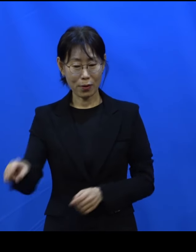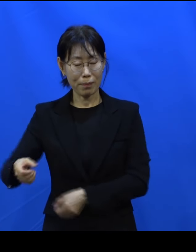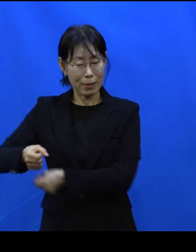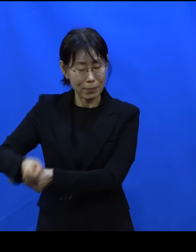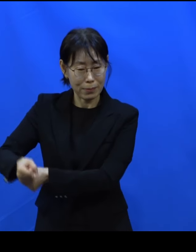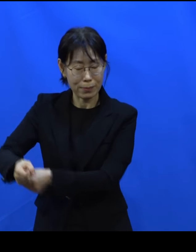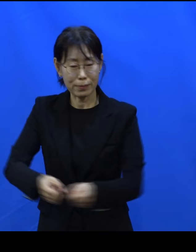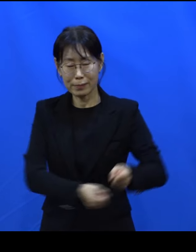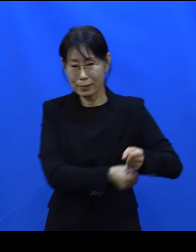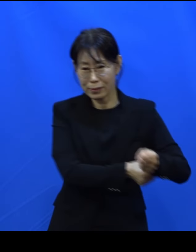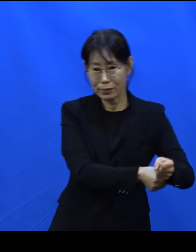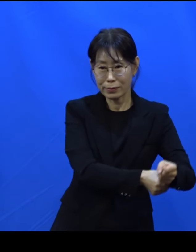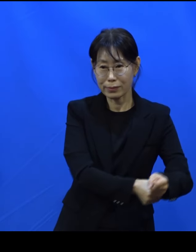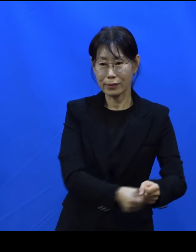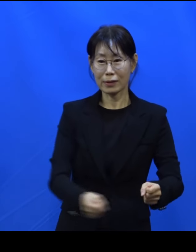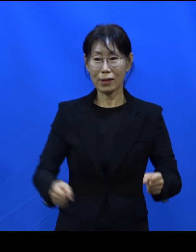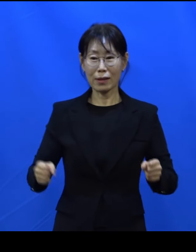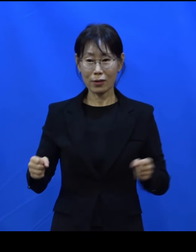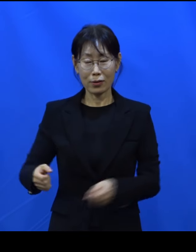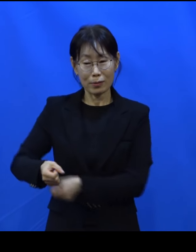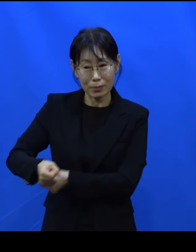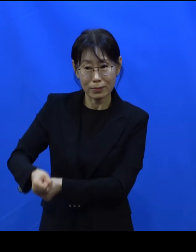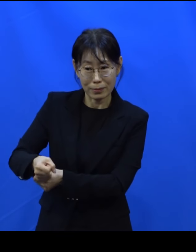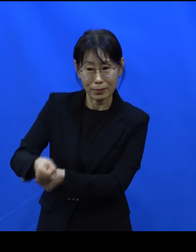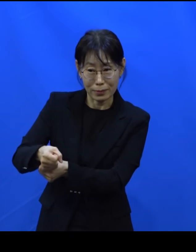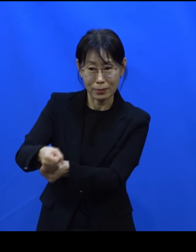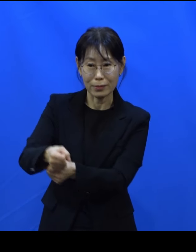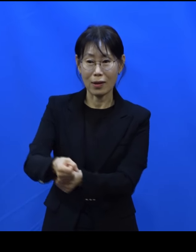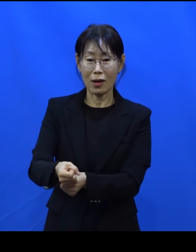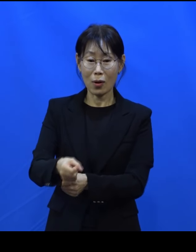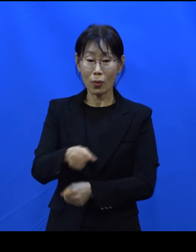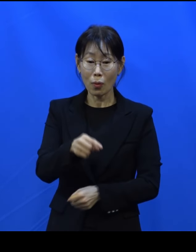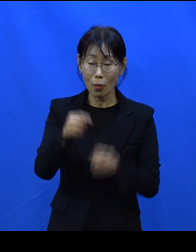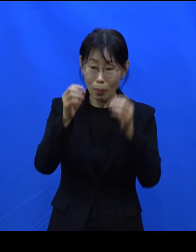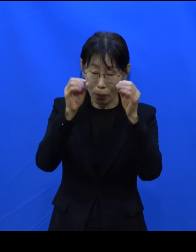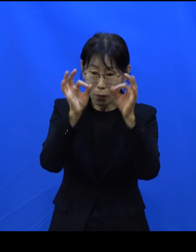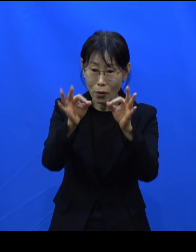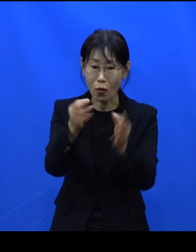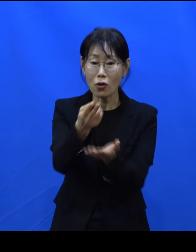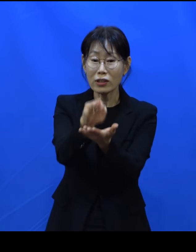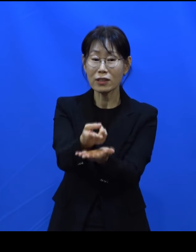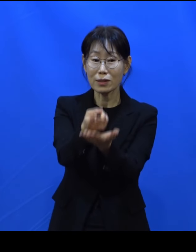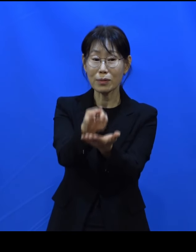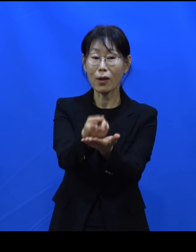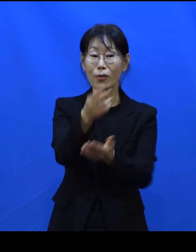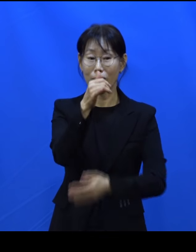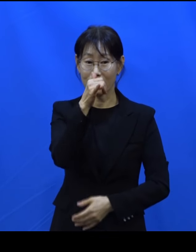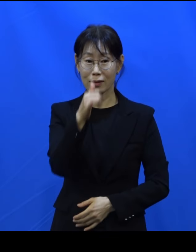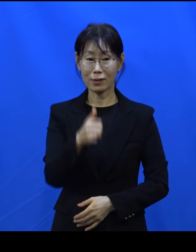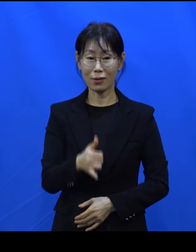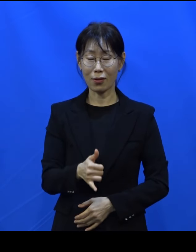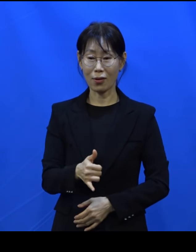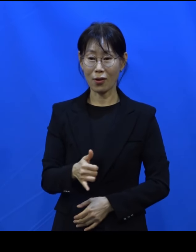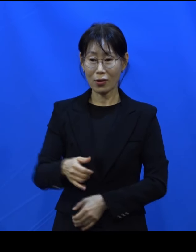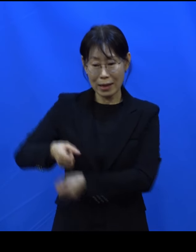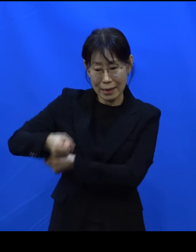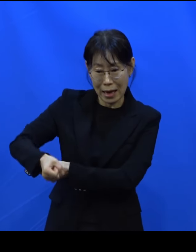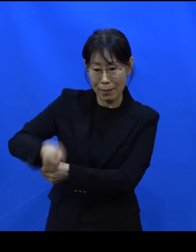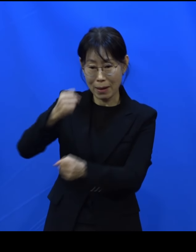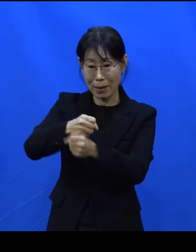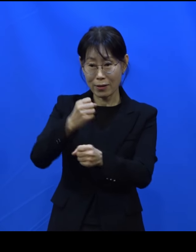눈 이렇게 할 만큼 침상 정도로 되는 그런 큰 가마. 근데 뭘로 만들었어요? 가장 좋은 나무로 만들었다는